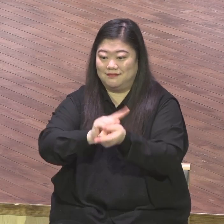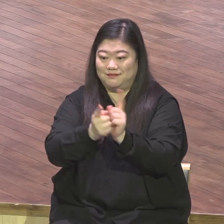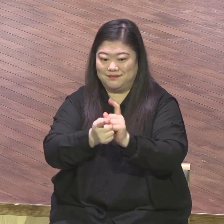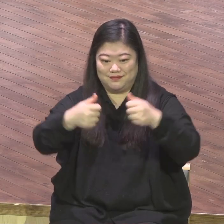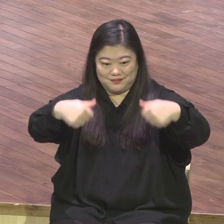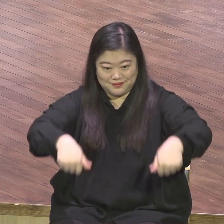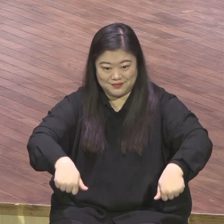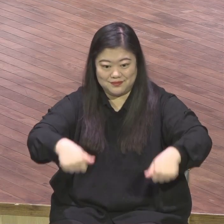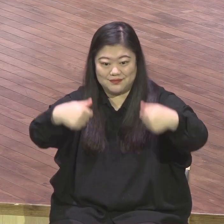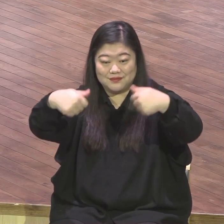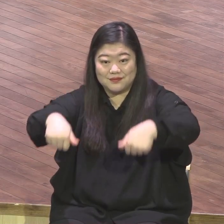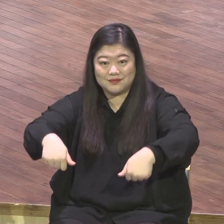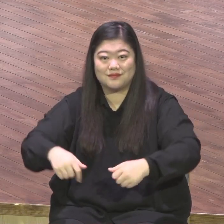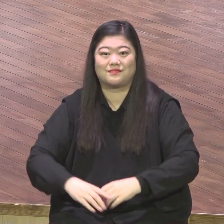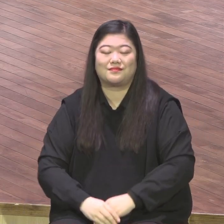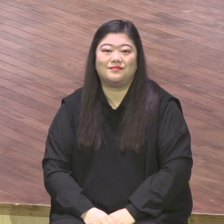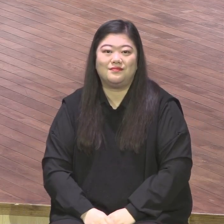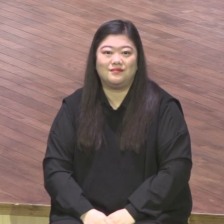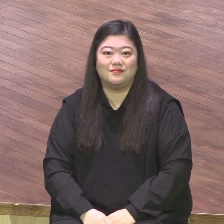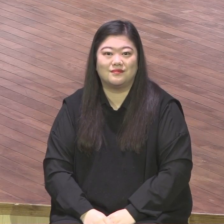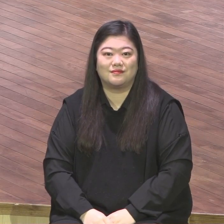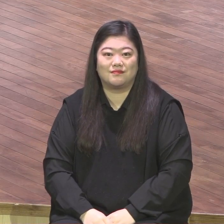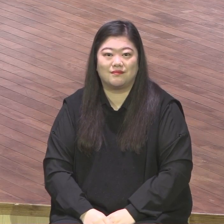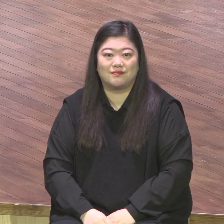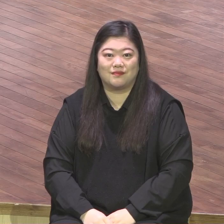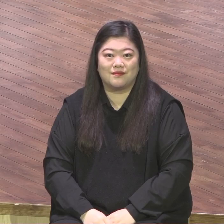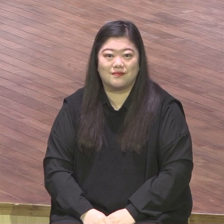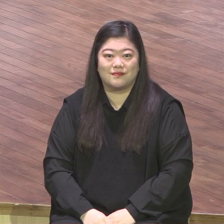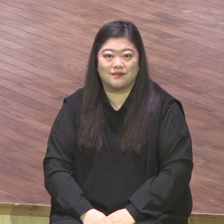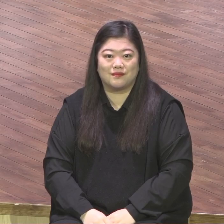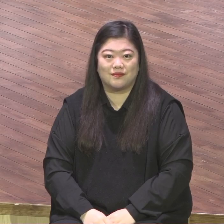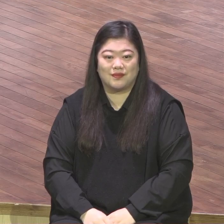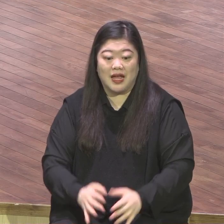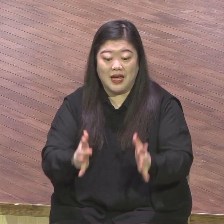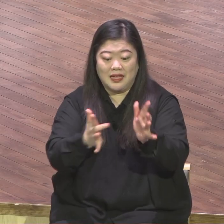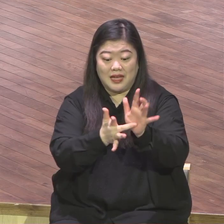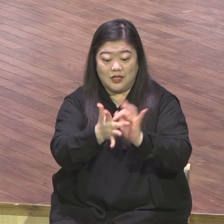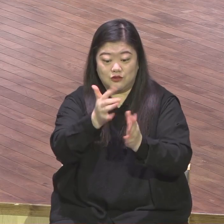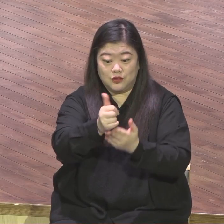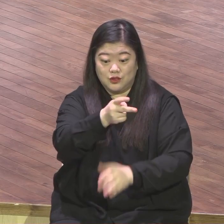서로 인사합시다. 예수님이 그리스도로 믿어집시다.